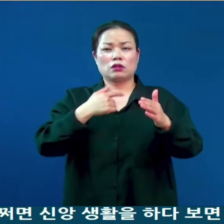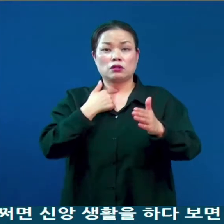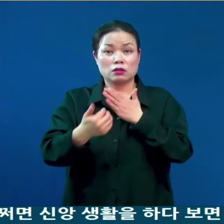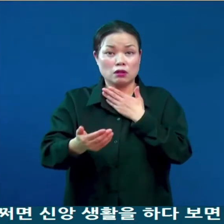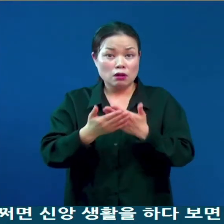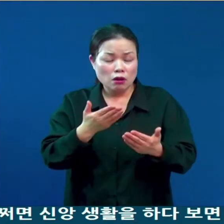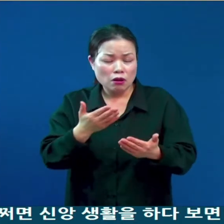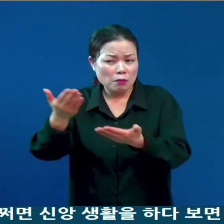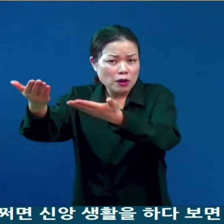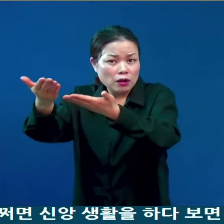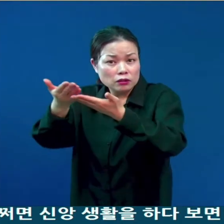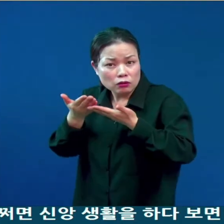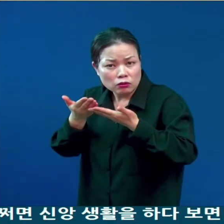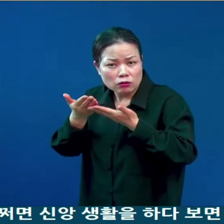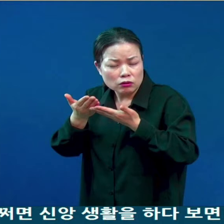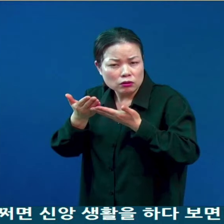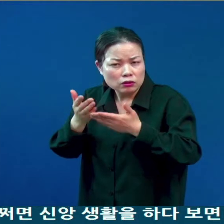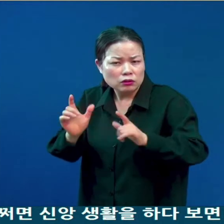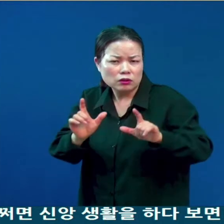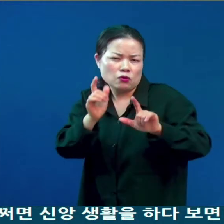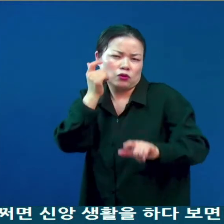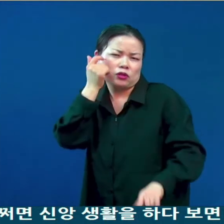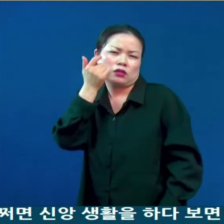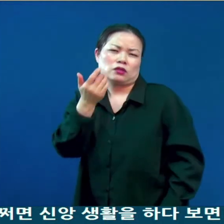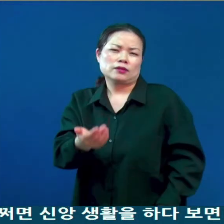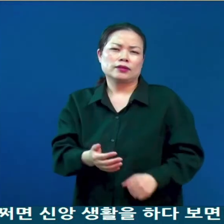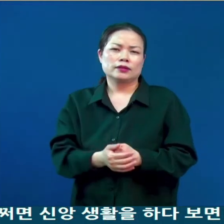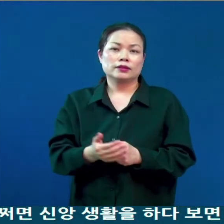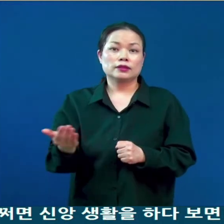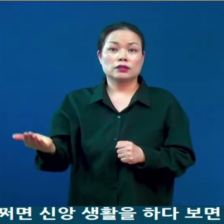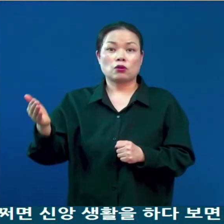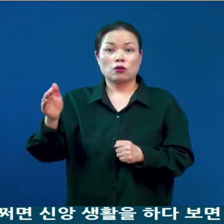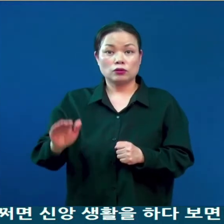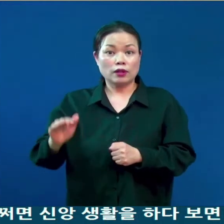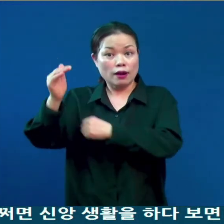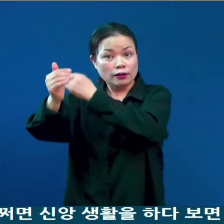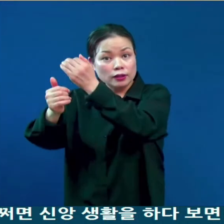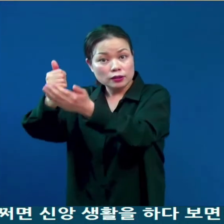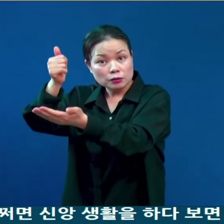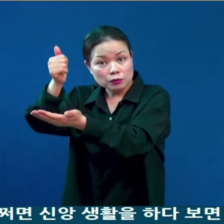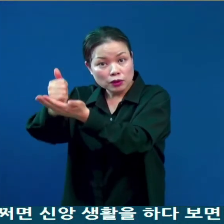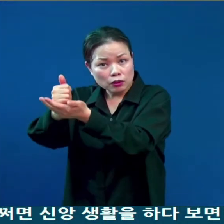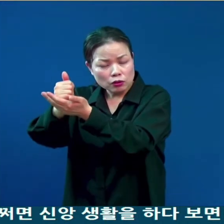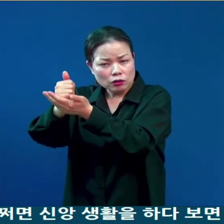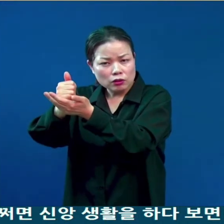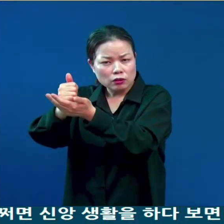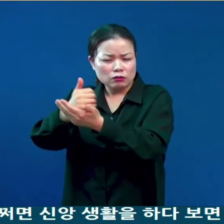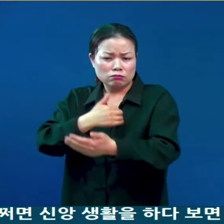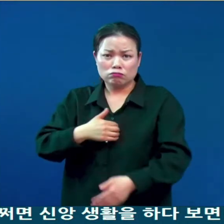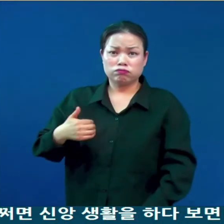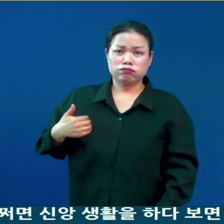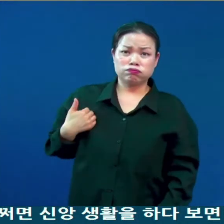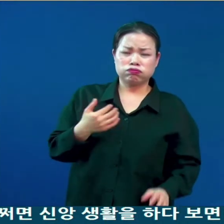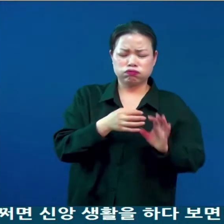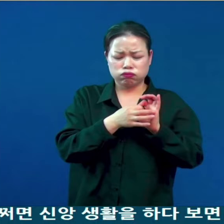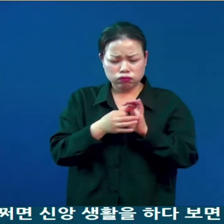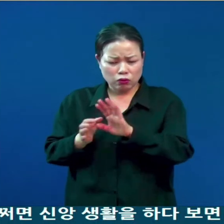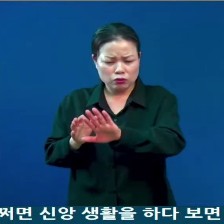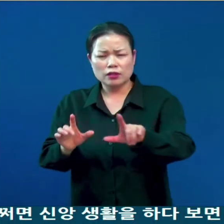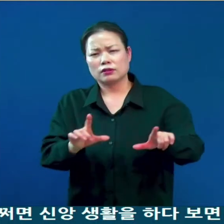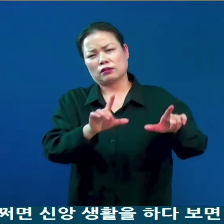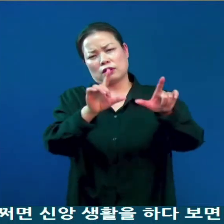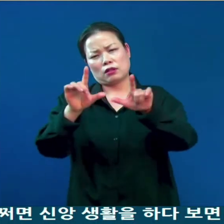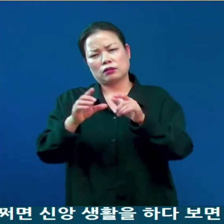체험하며 받아들이며 살아가고 있냐라는 것이죠. 그러나 하나님은 우리가 알게 모르게 계속해서 우리의